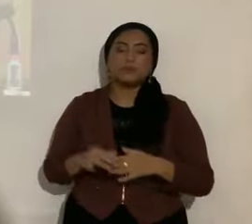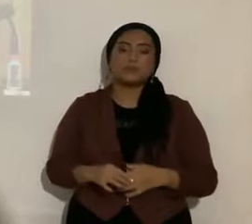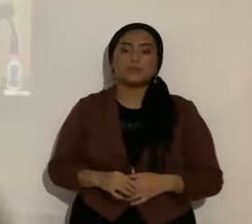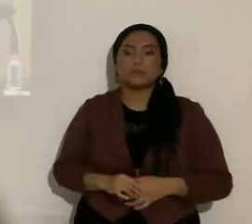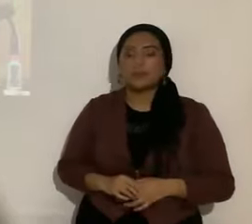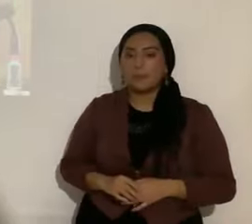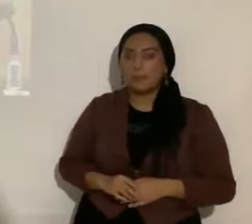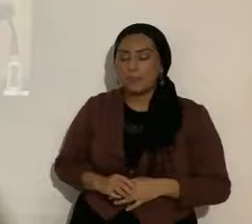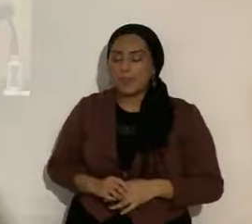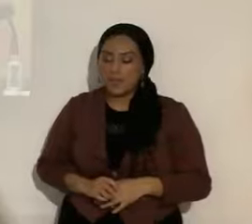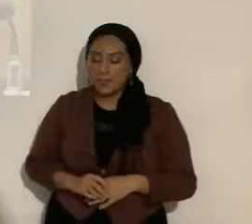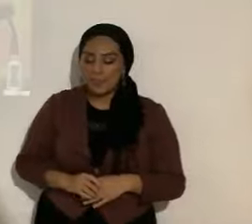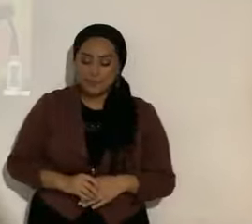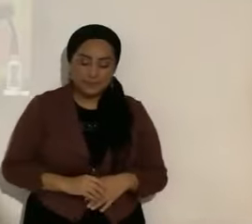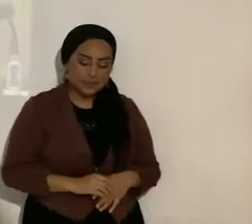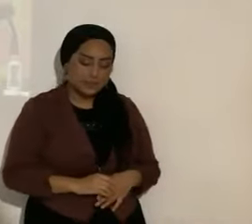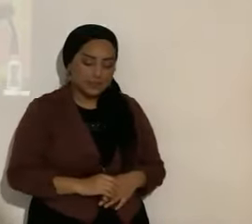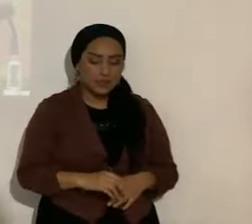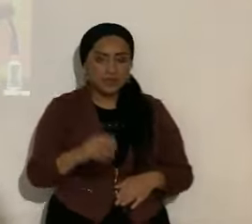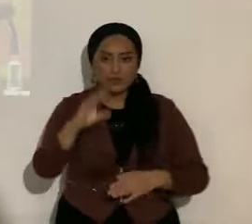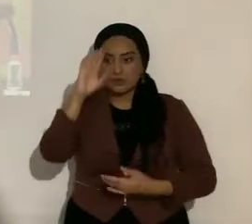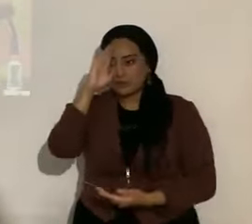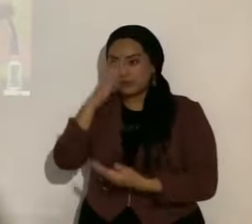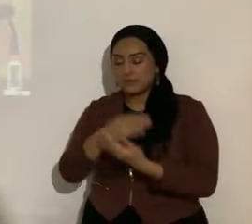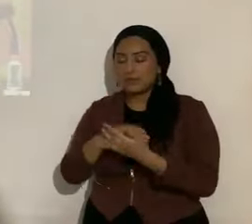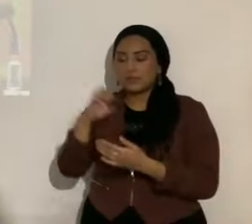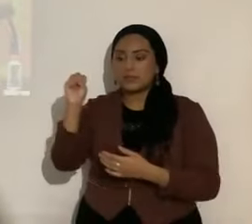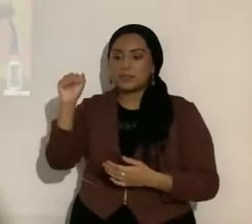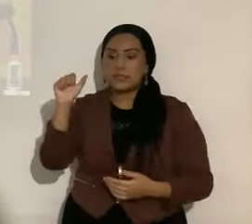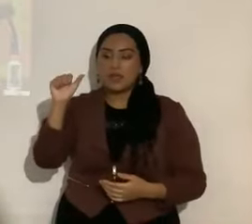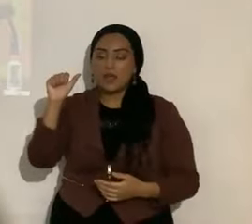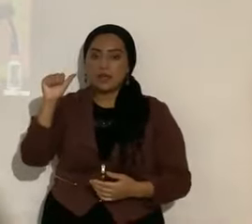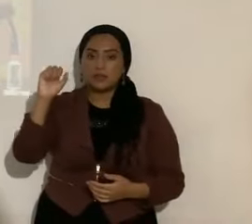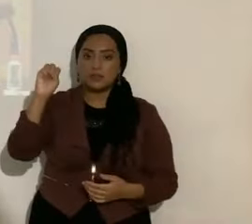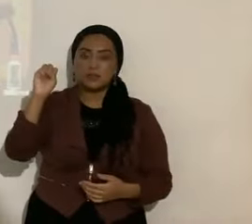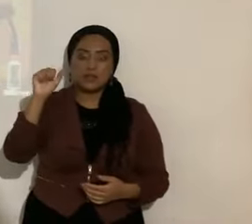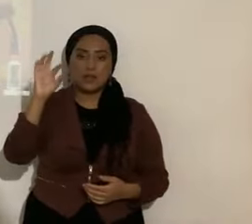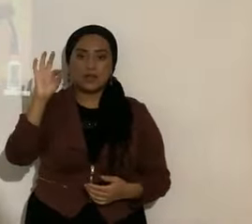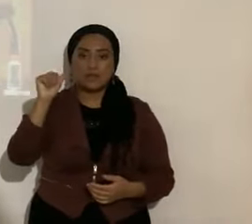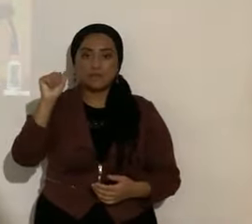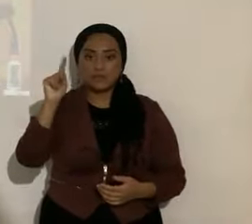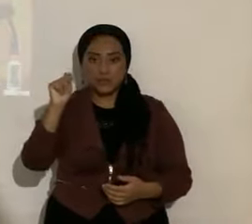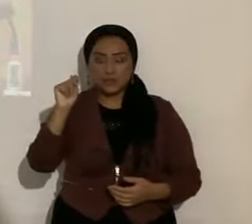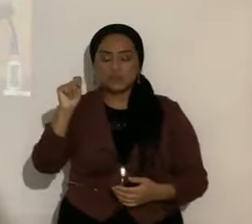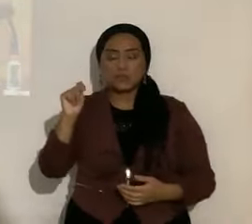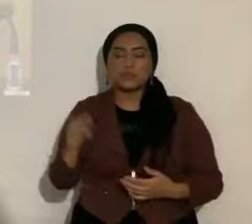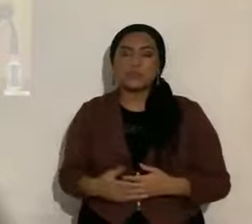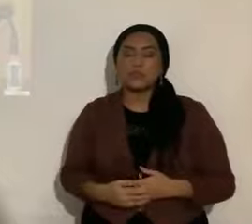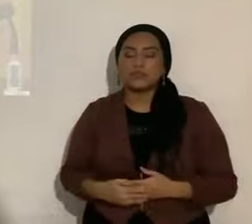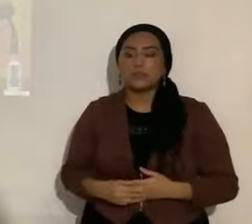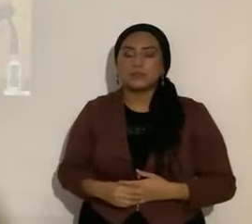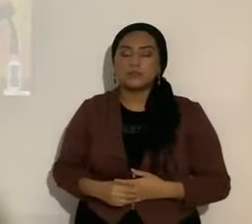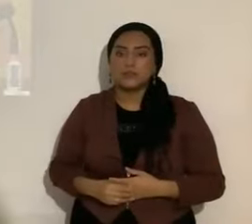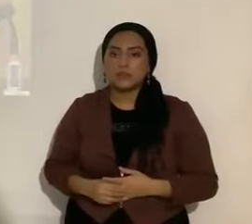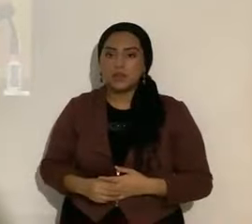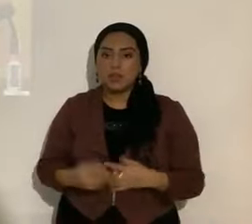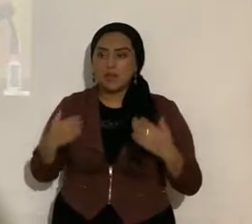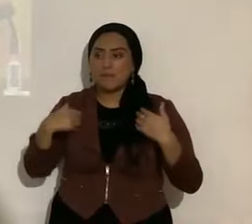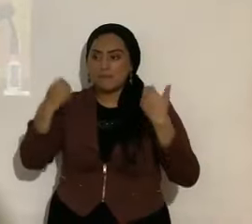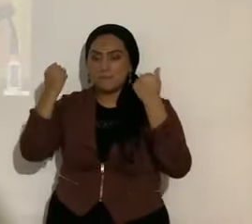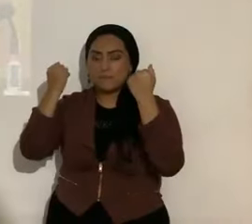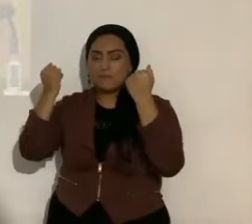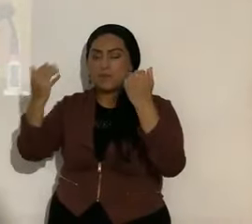fue llevado para eso. Hijo de Safat, que araba con 12 yuntas delante de sí,